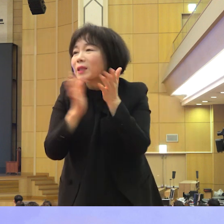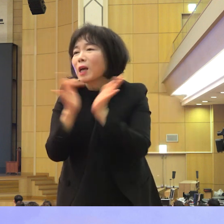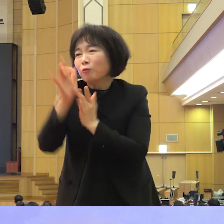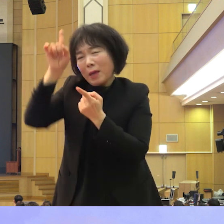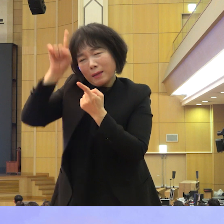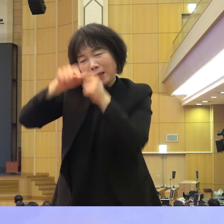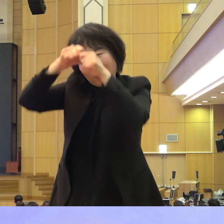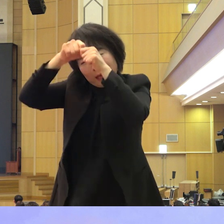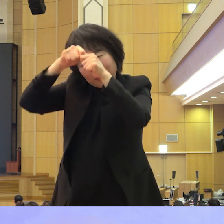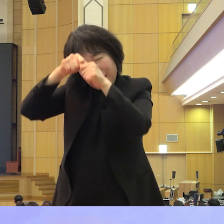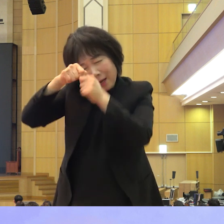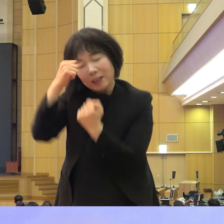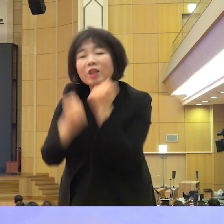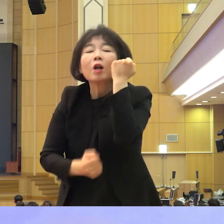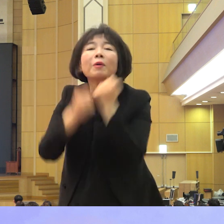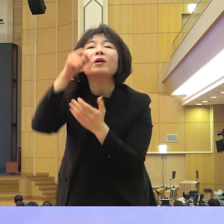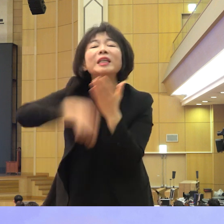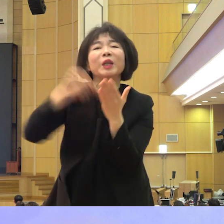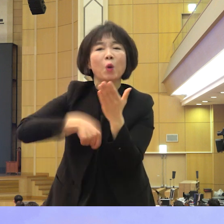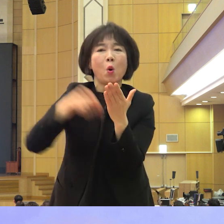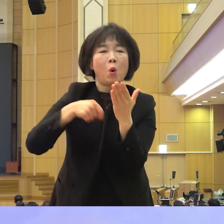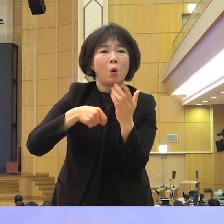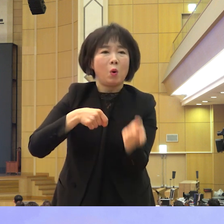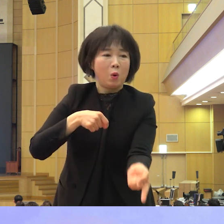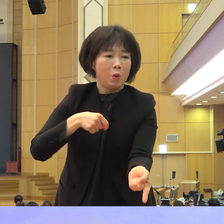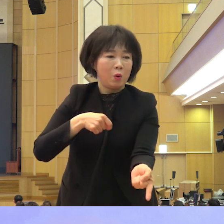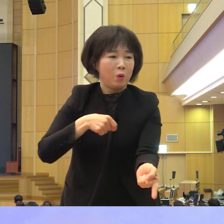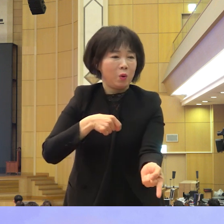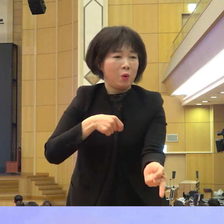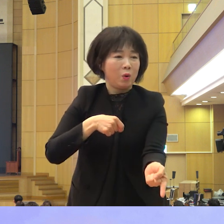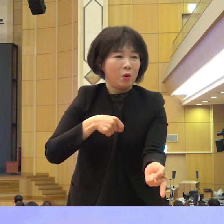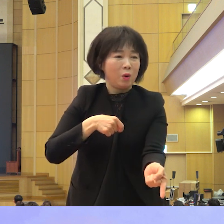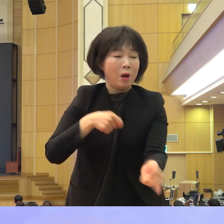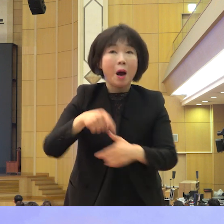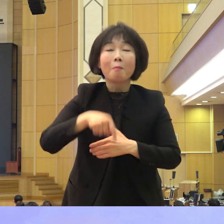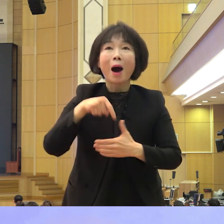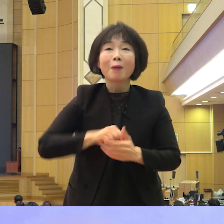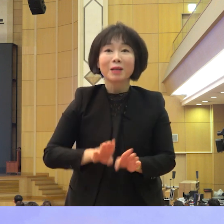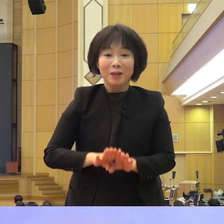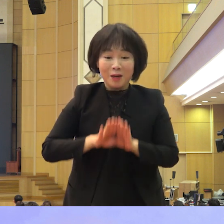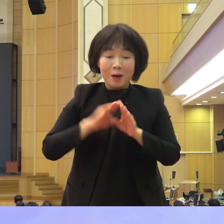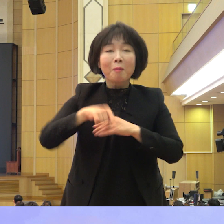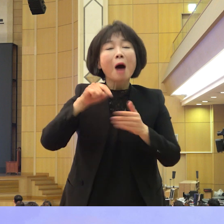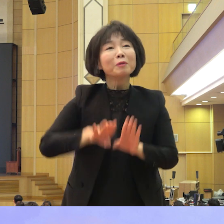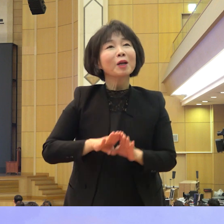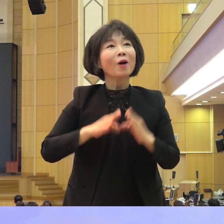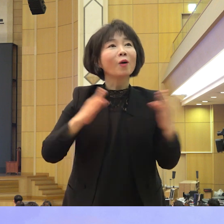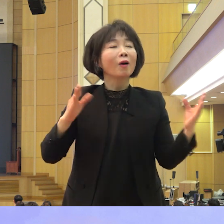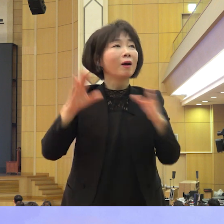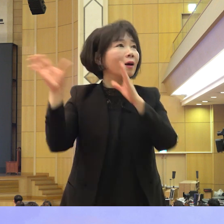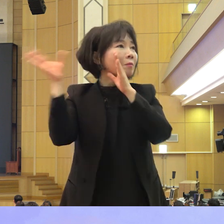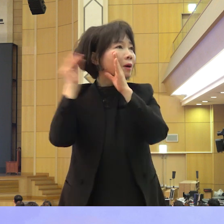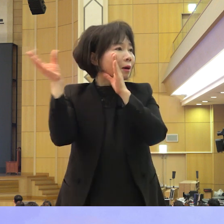기록을 했는데, 성경을 깨달아 보니까, 마음 문이 열려서 성경을 깨달아